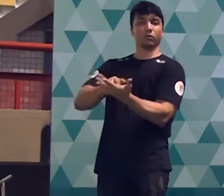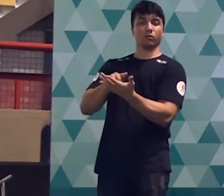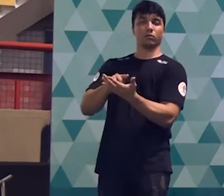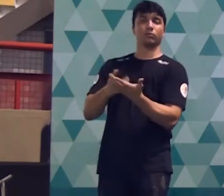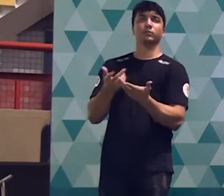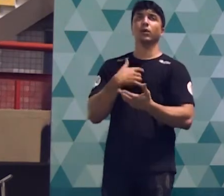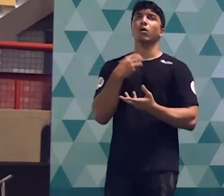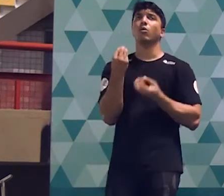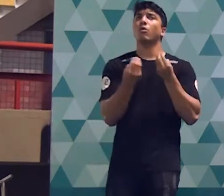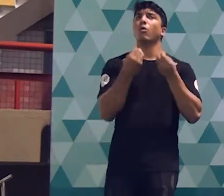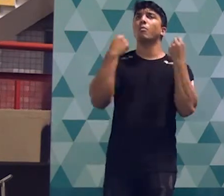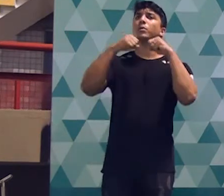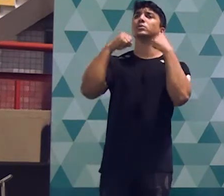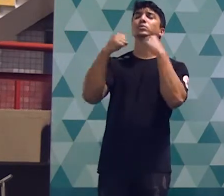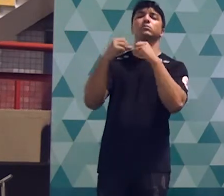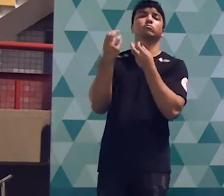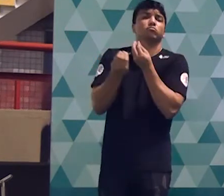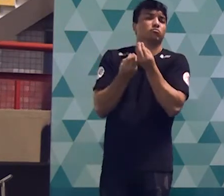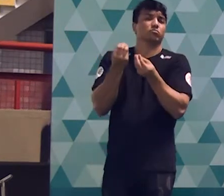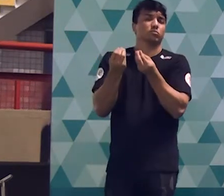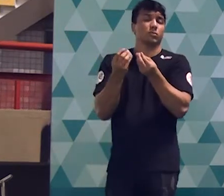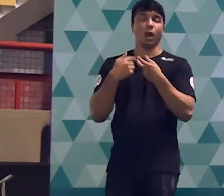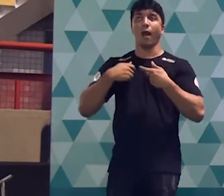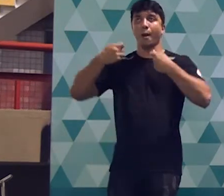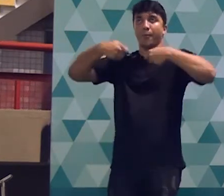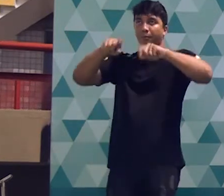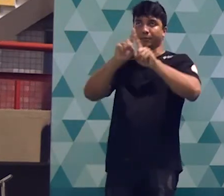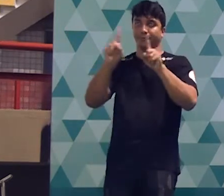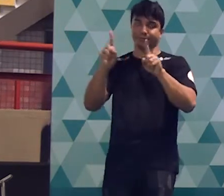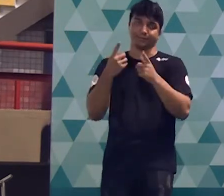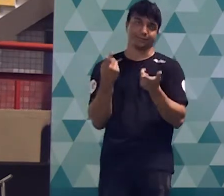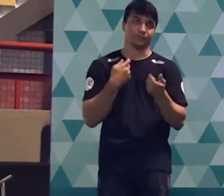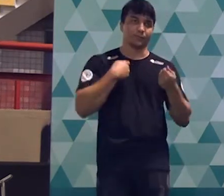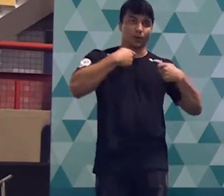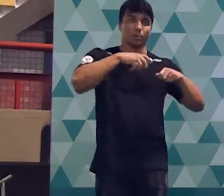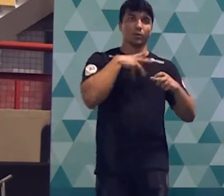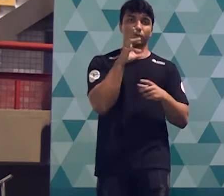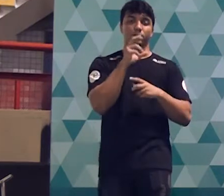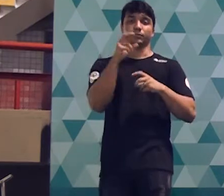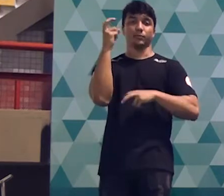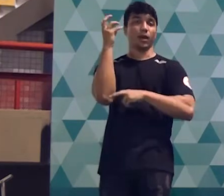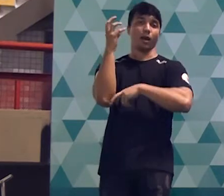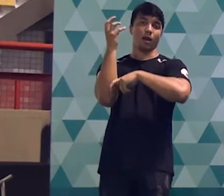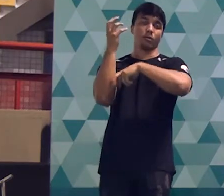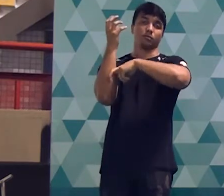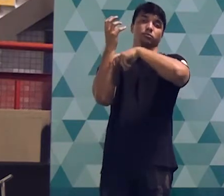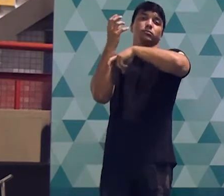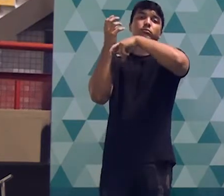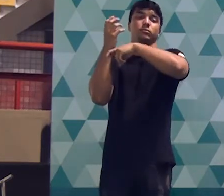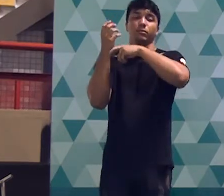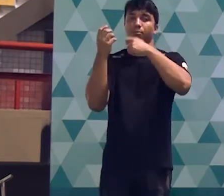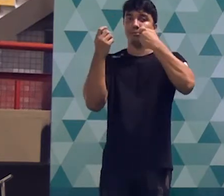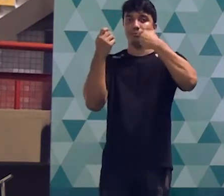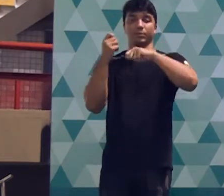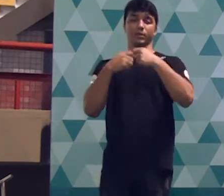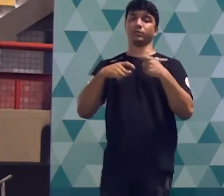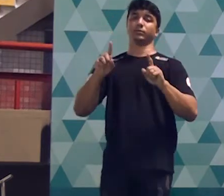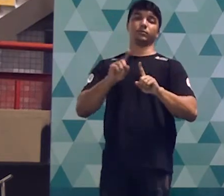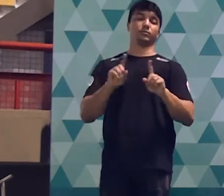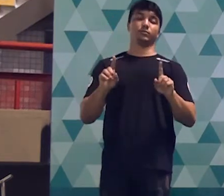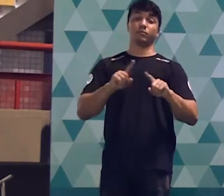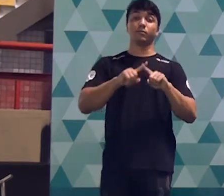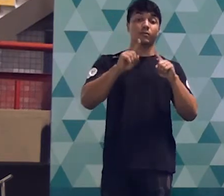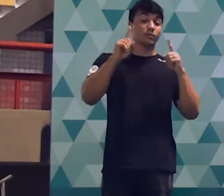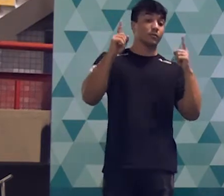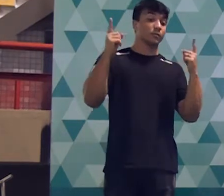que o homem faz esses exercícios? Bom, eu não preciso mais arrancar a fruta de uma árvore.